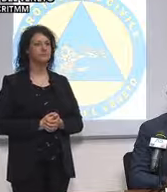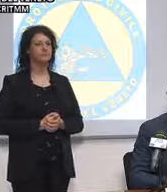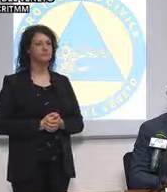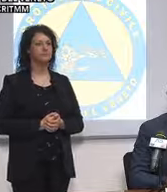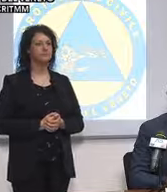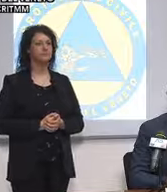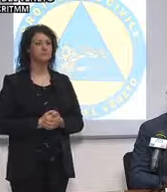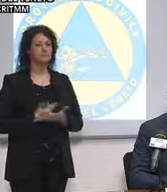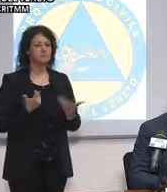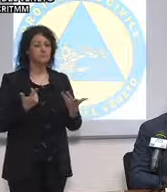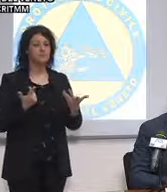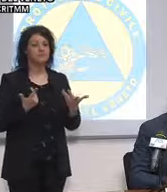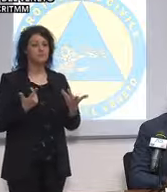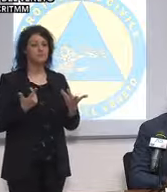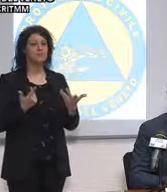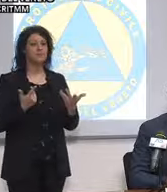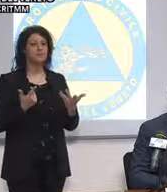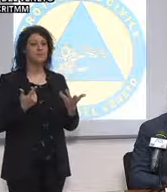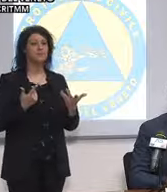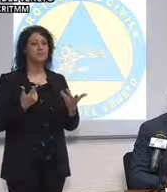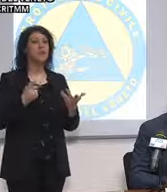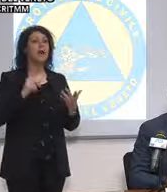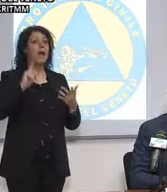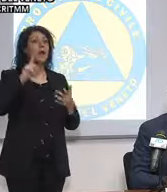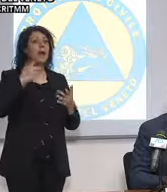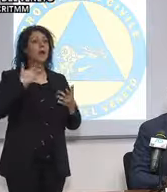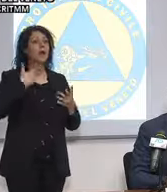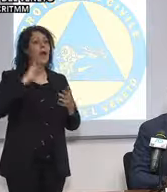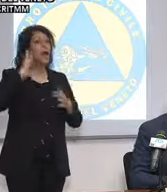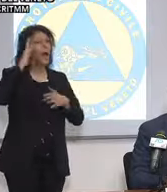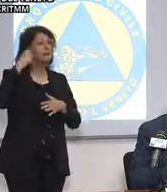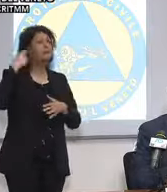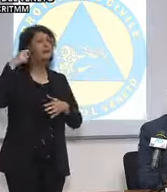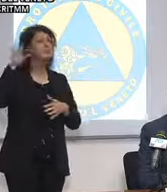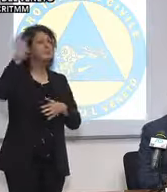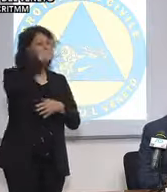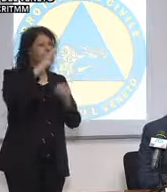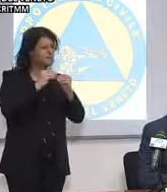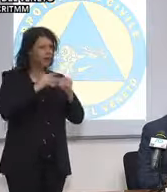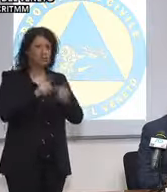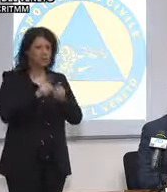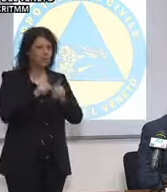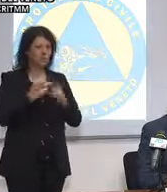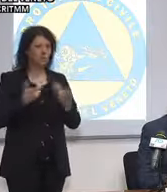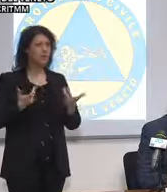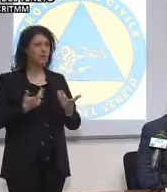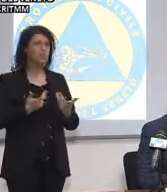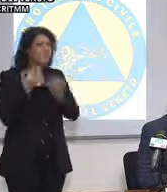colleghi che hanno agito in tal senso e penso che abbiano fatto assolutamente bene.